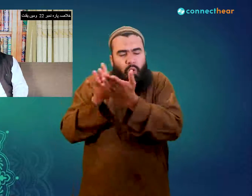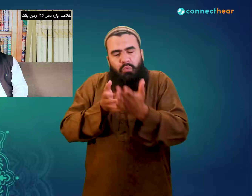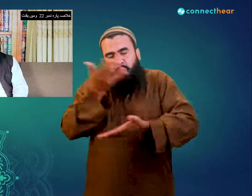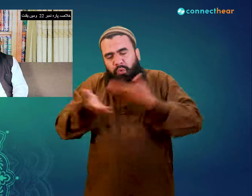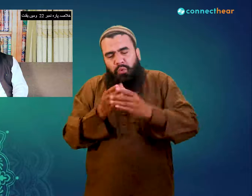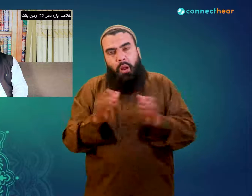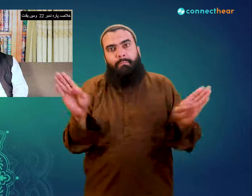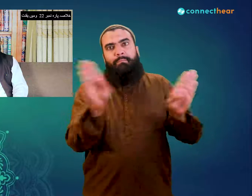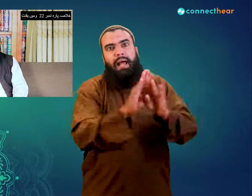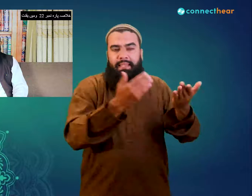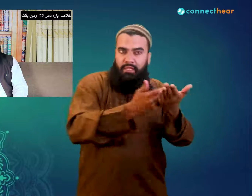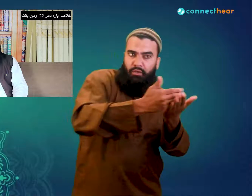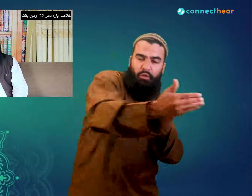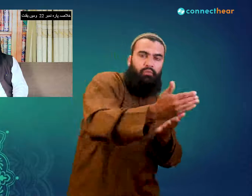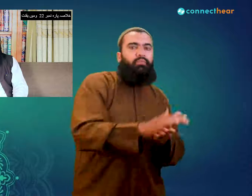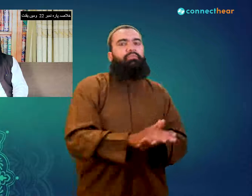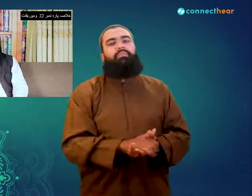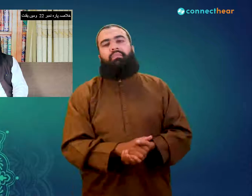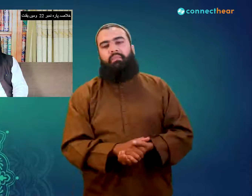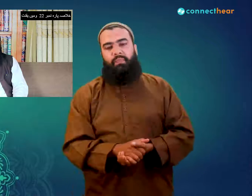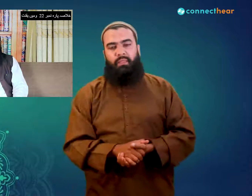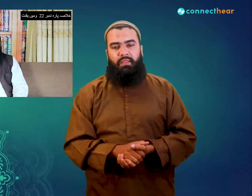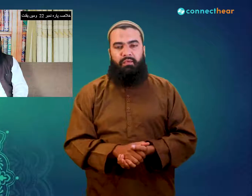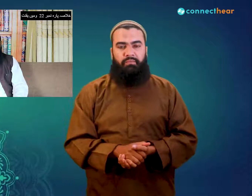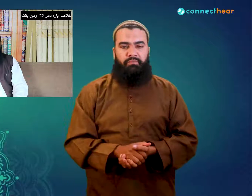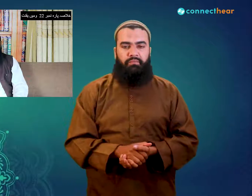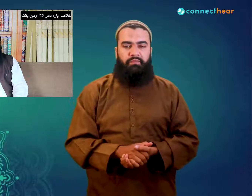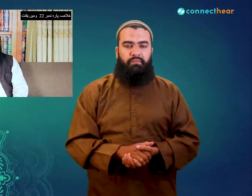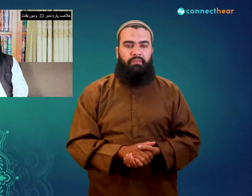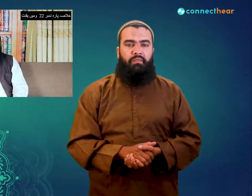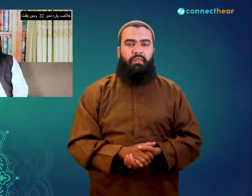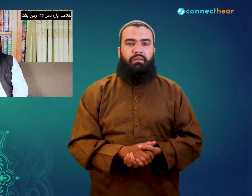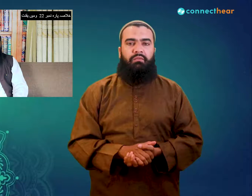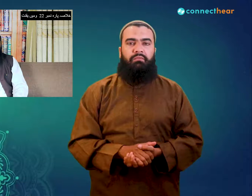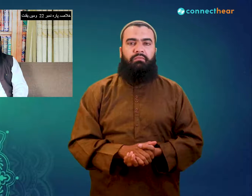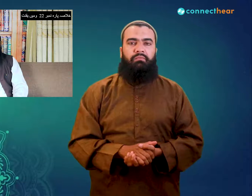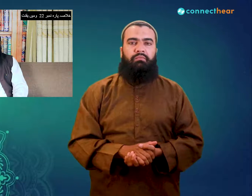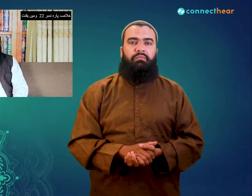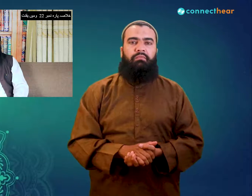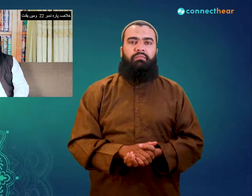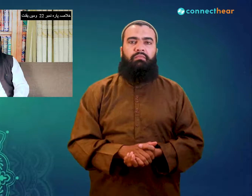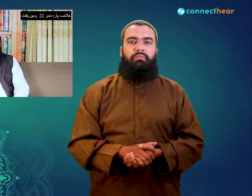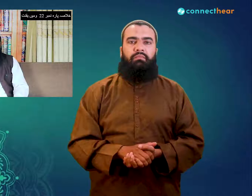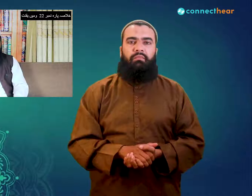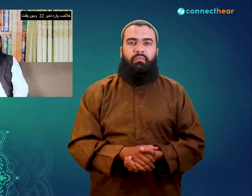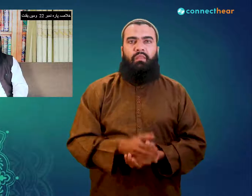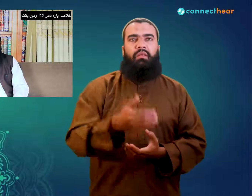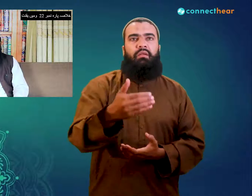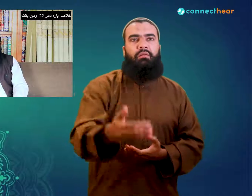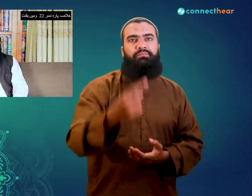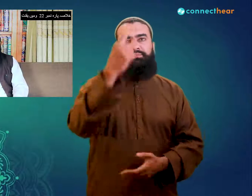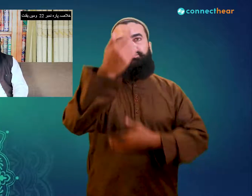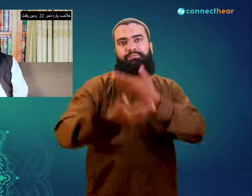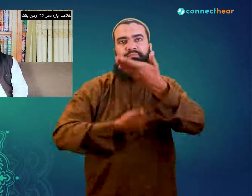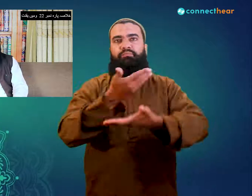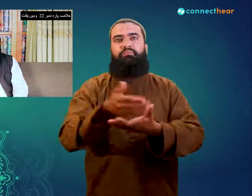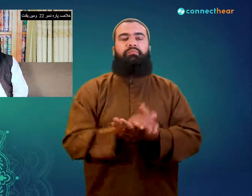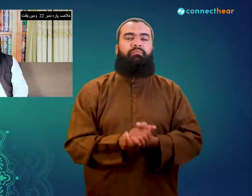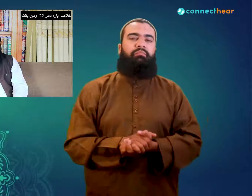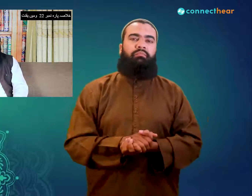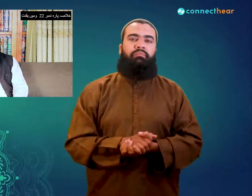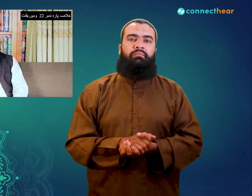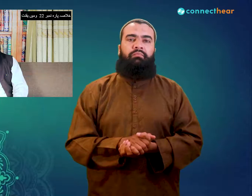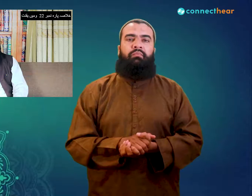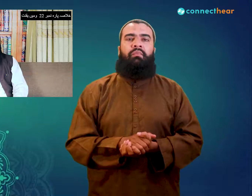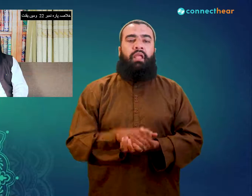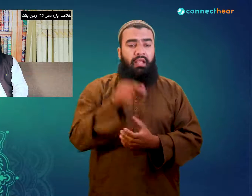رکوع نمبر 14 آیت نمبر 10، من کان یرید العزت فللہ العزت جمیعا،